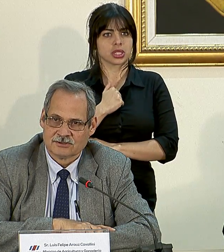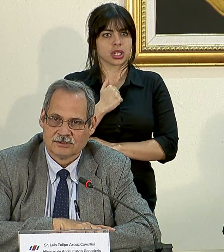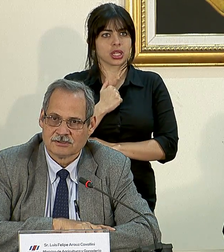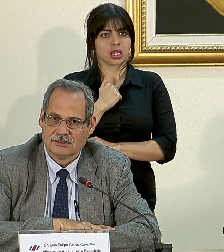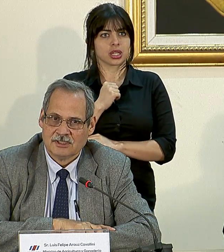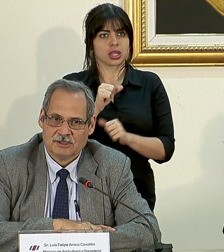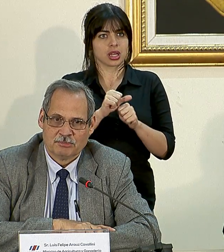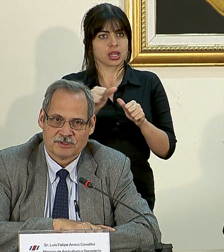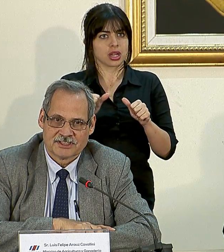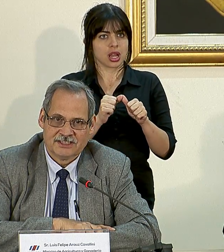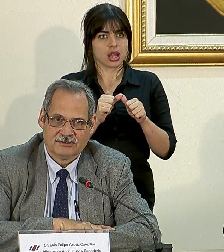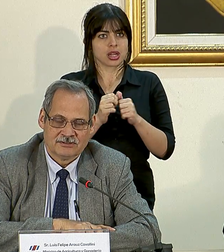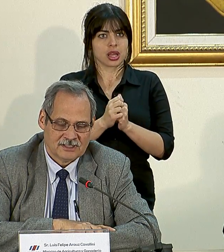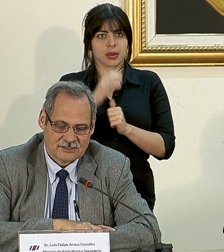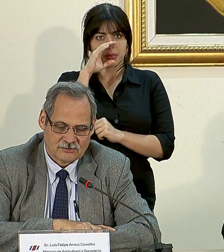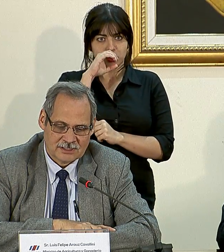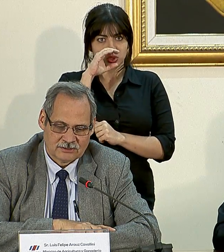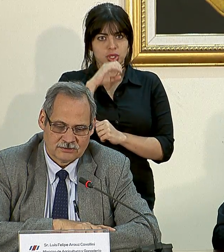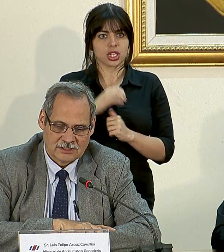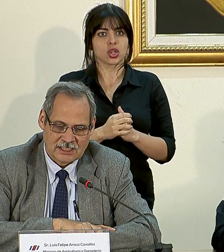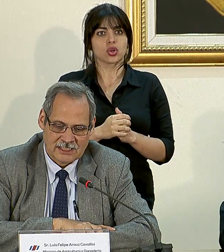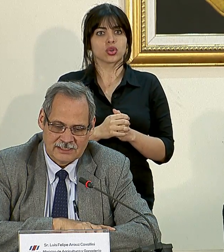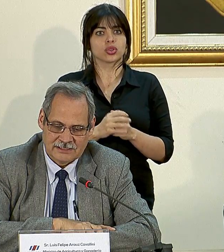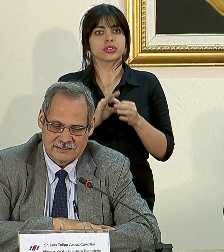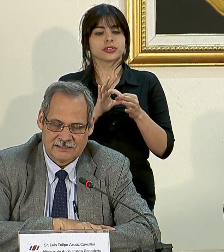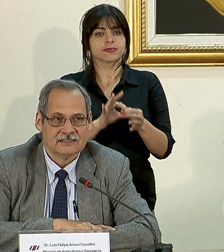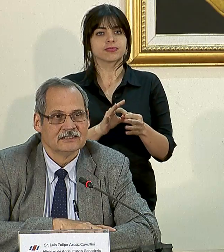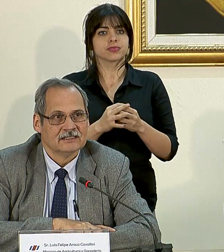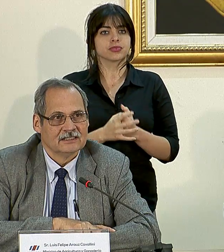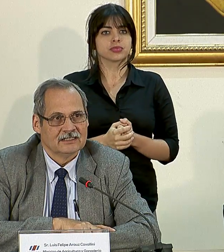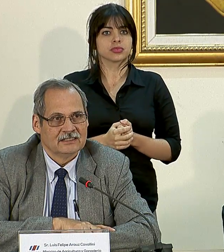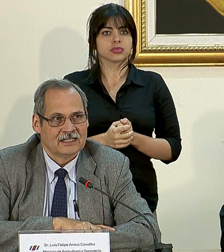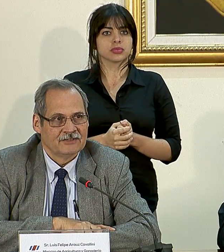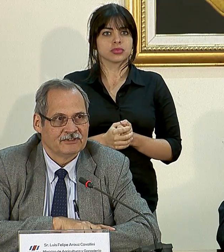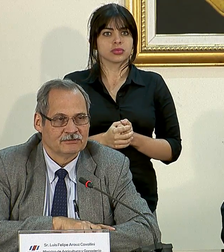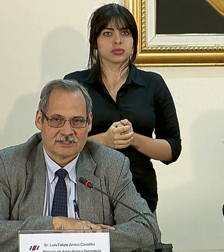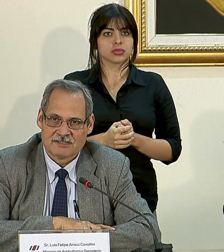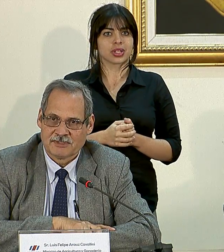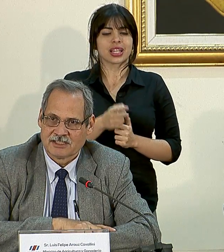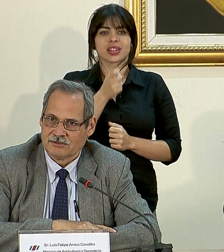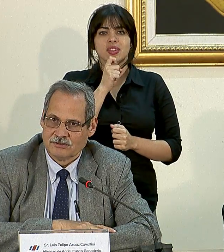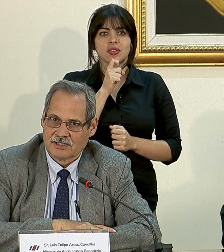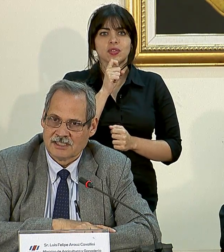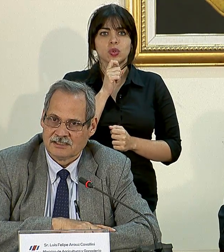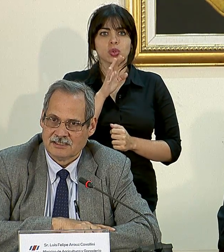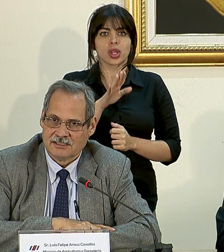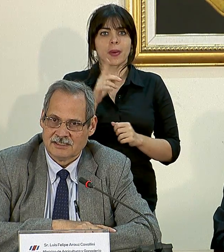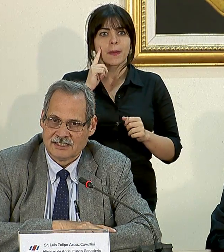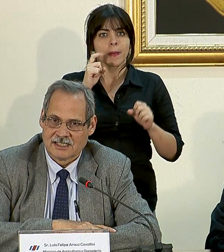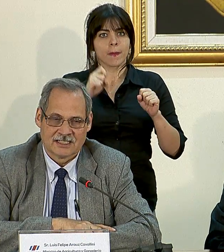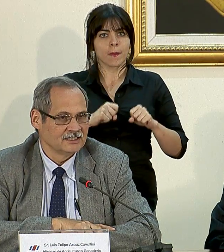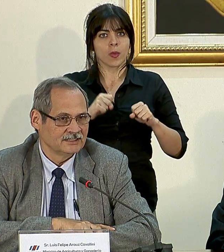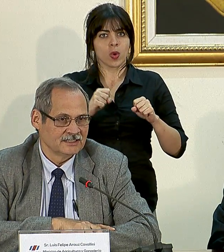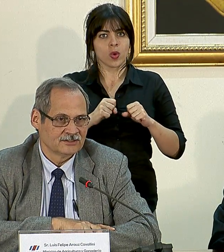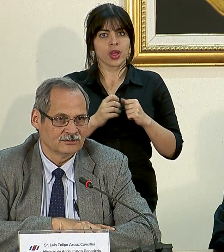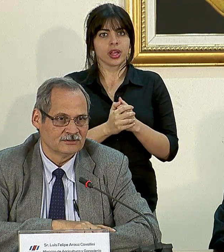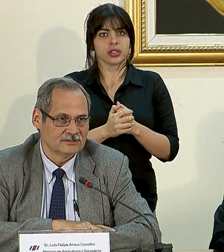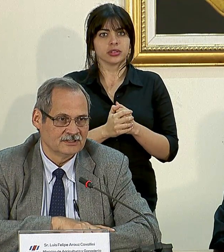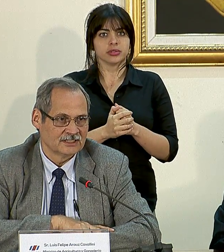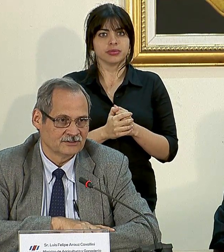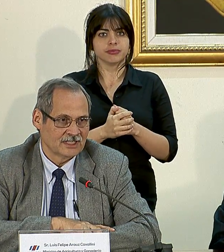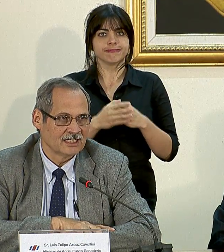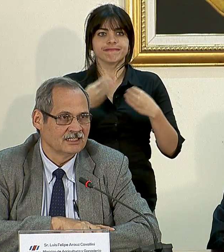el sector porcino en cuanto a la dificultad para colocar la carne de